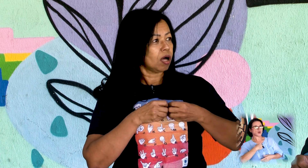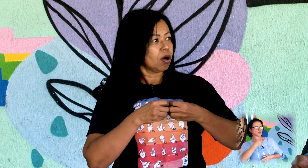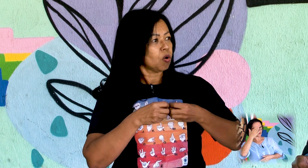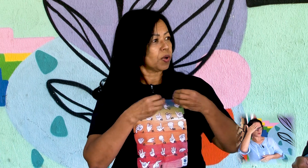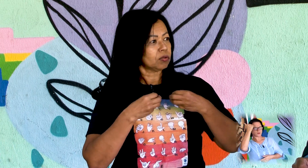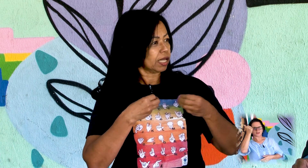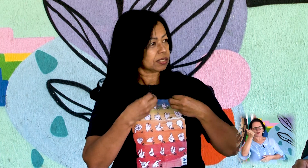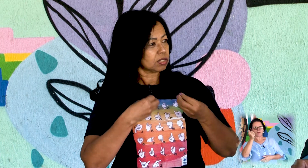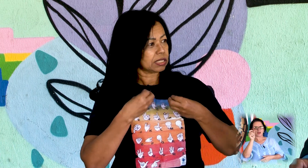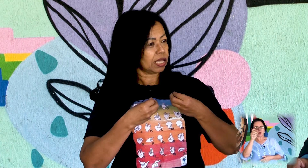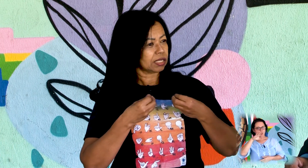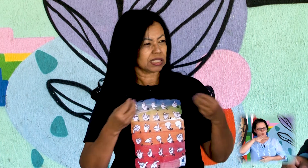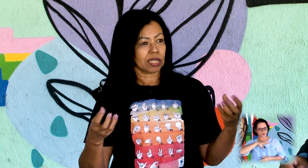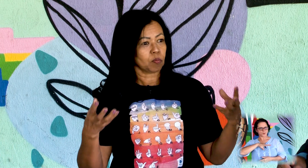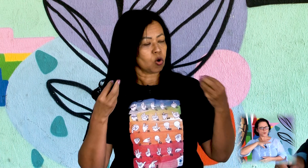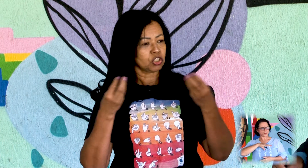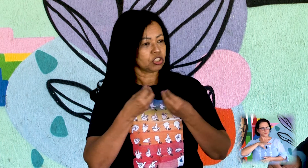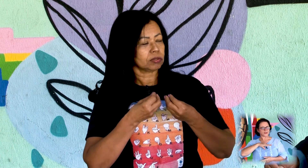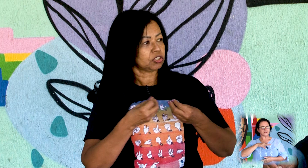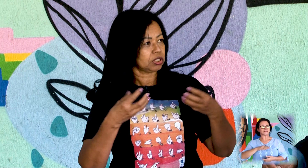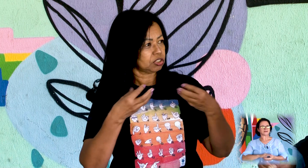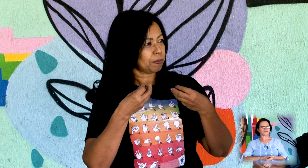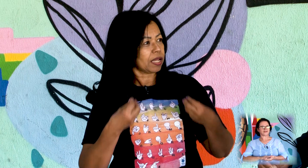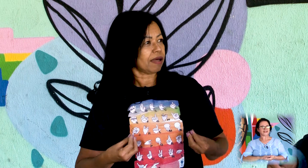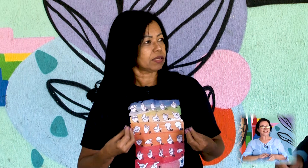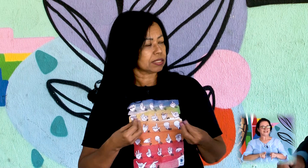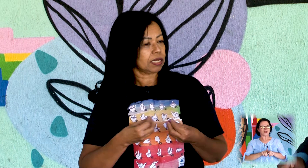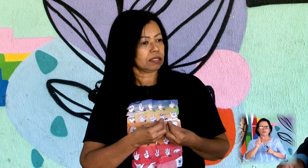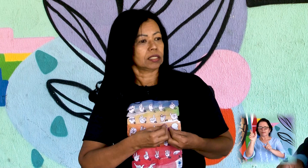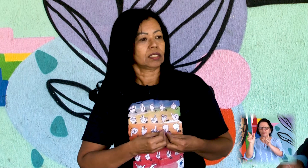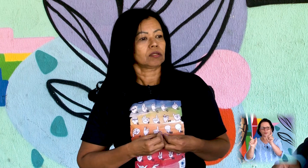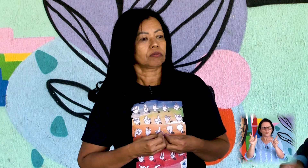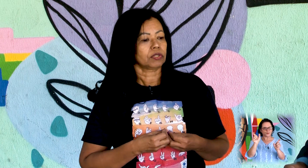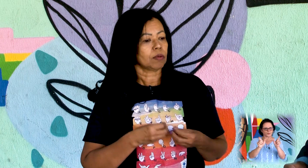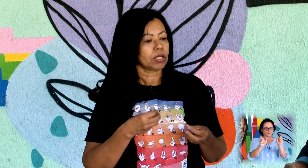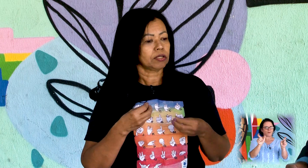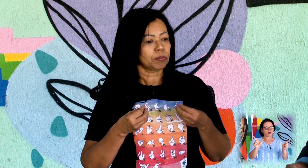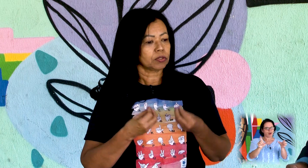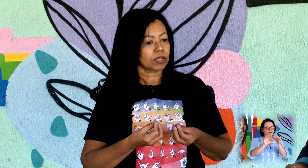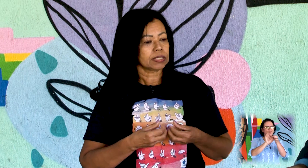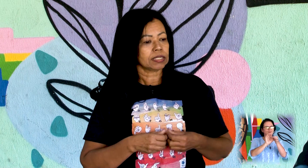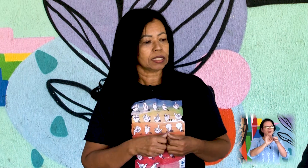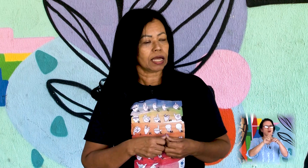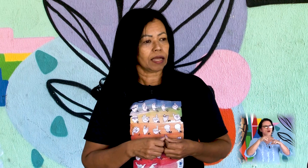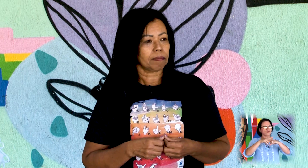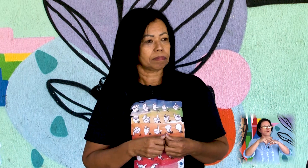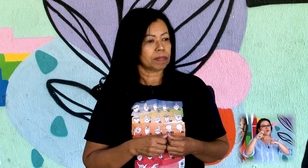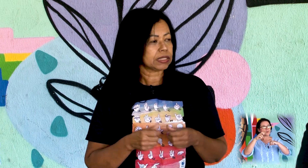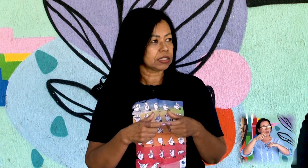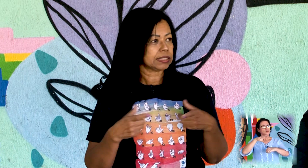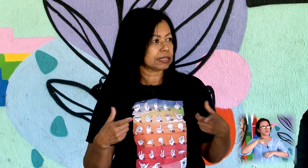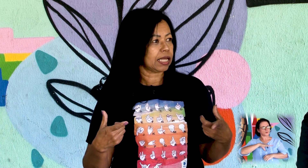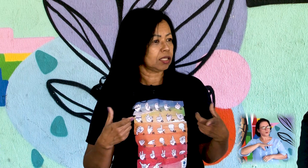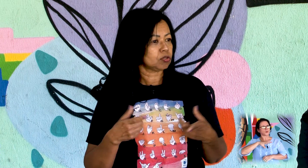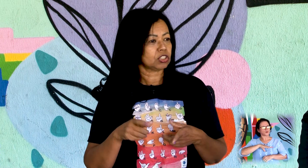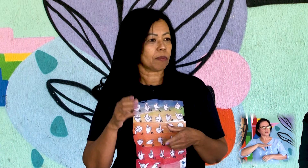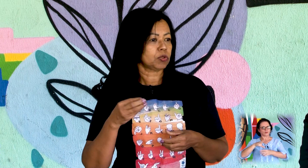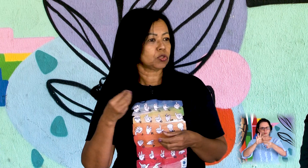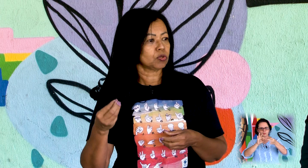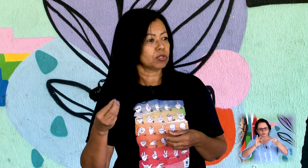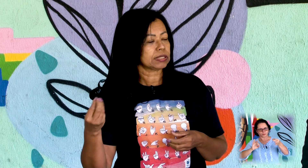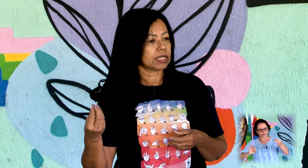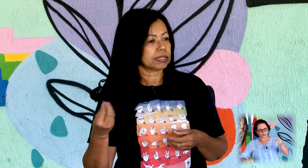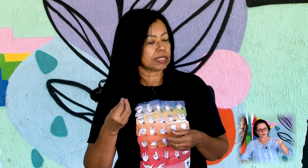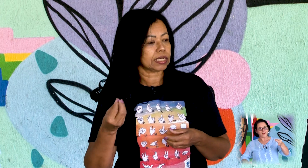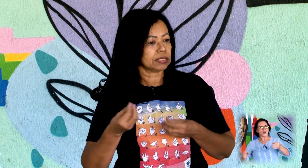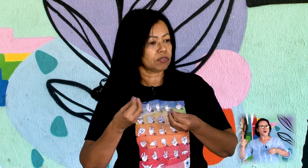só o português que eu sei, que tem um monte de palavras, né? Uhum. O vocabulário português ele é bastante extenso, já para o